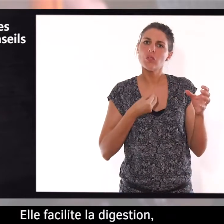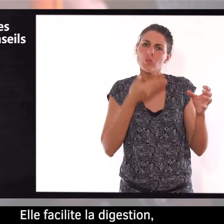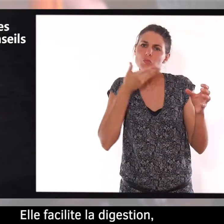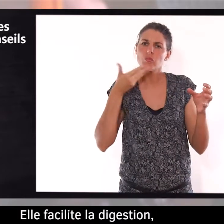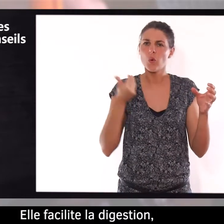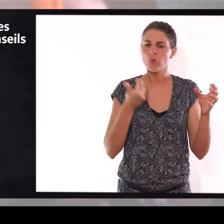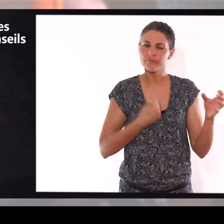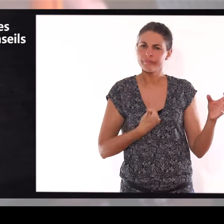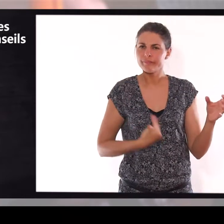digestion